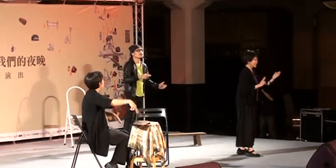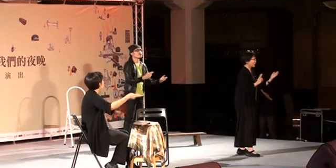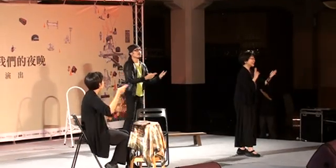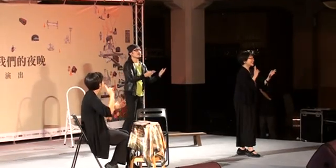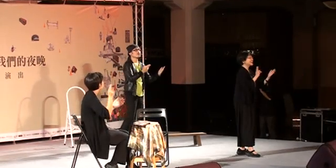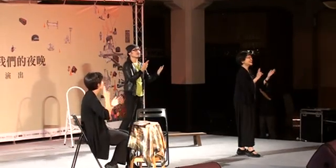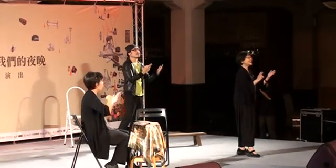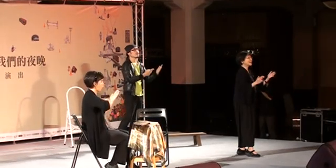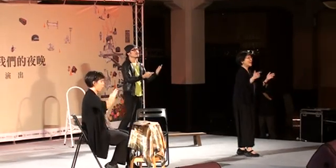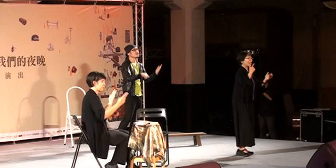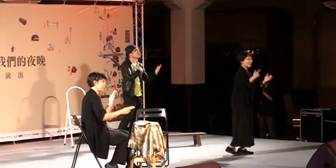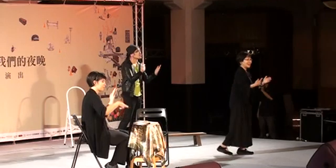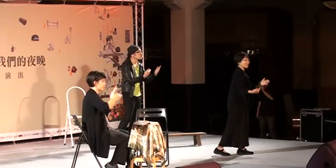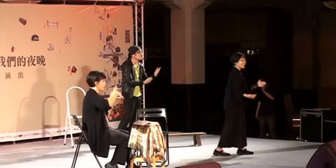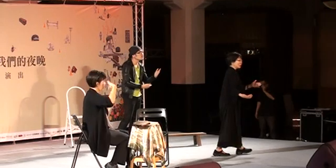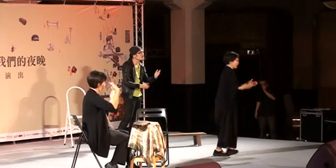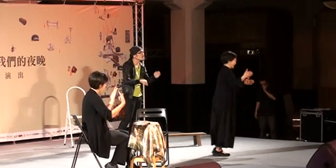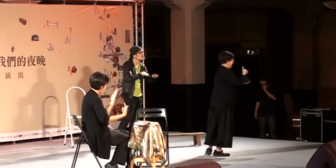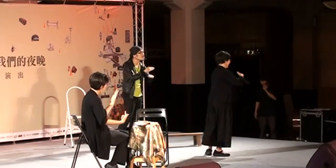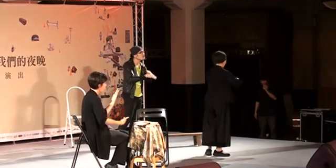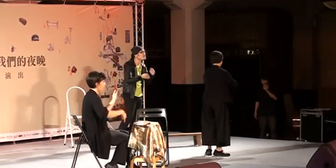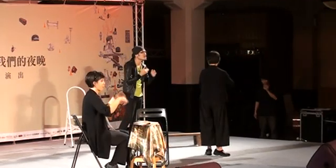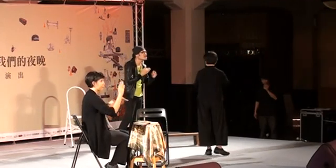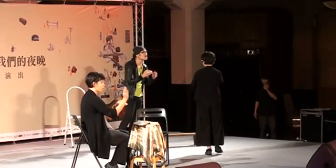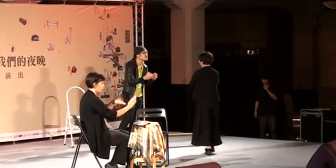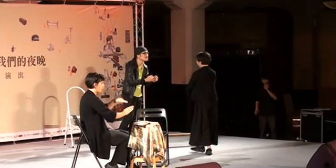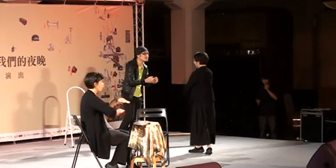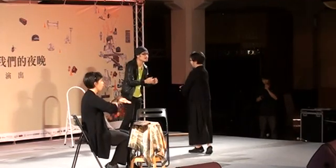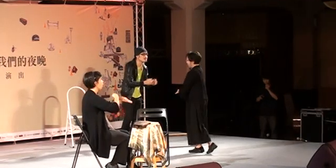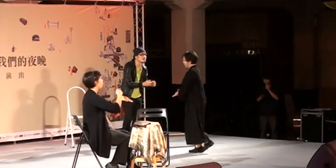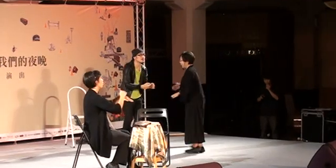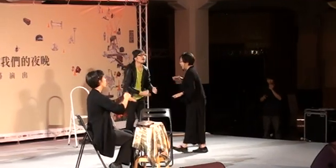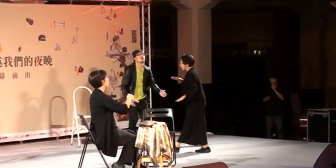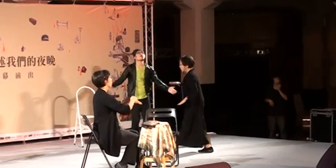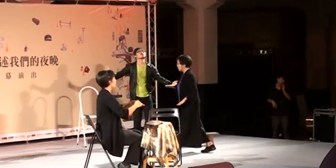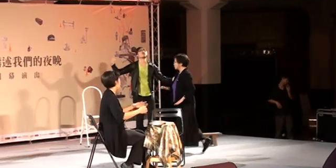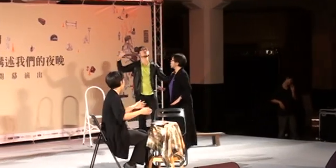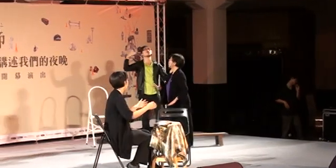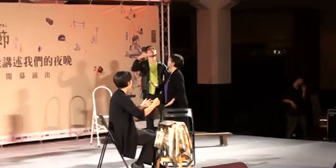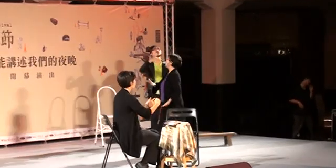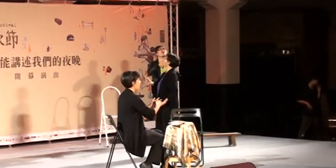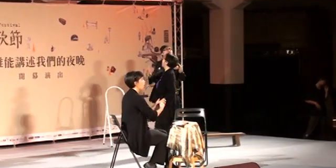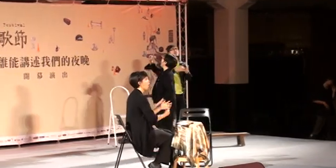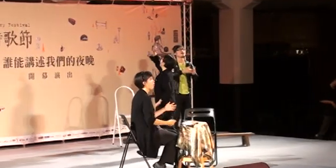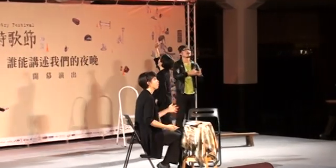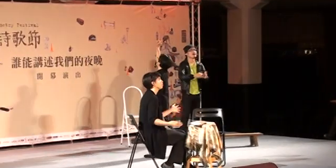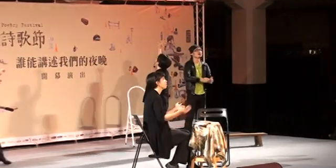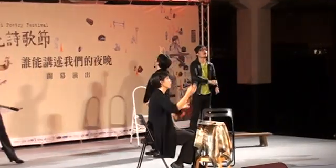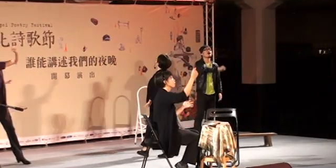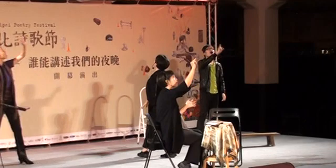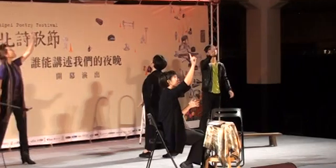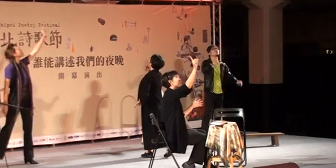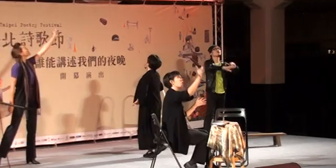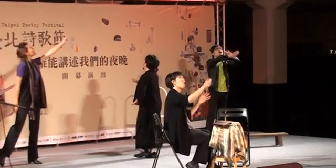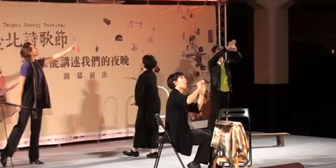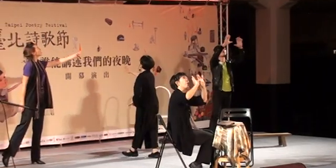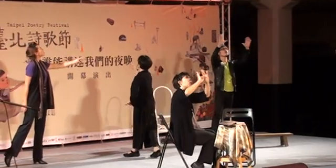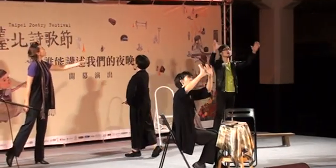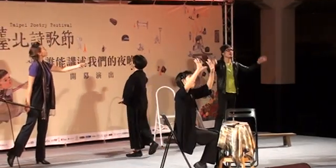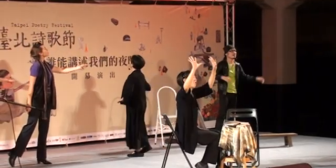诗也逐渐成型。终于来到了皓月当空的